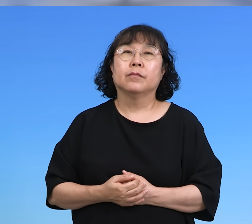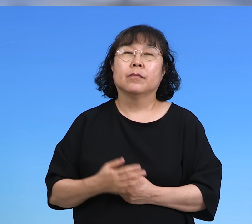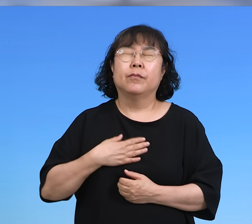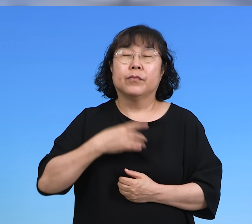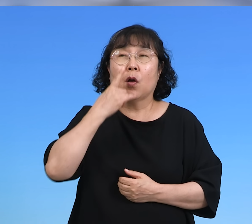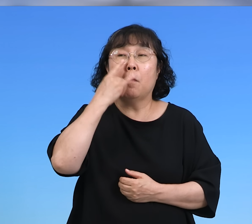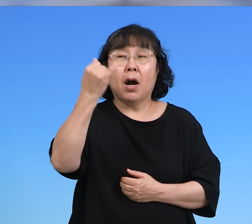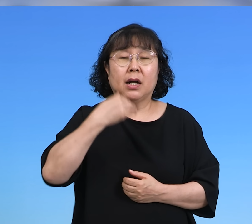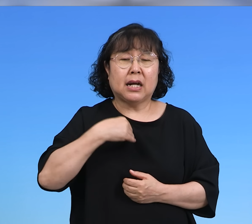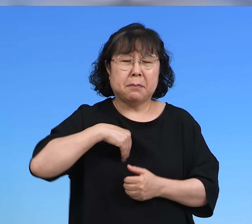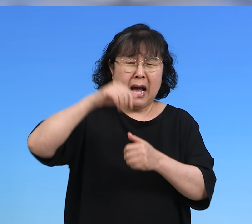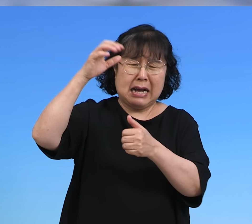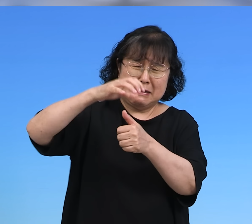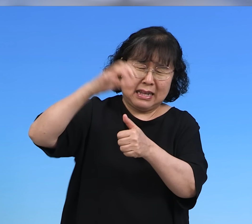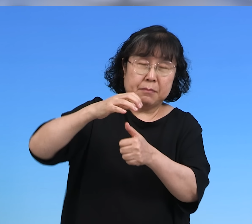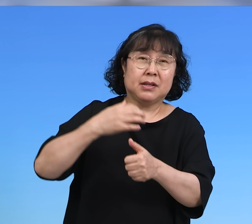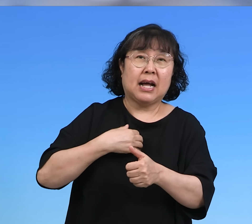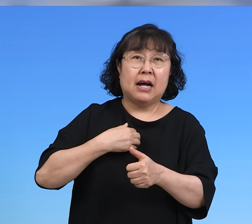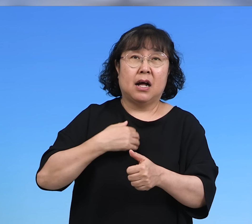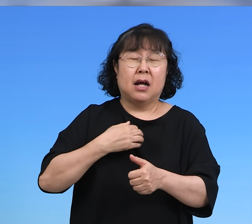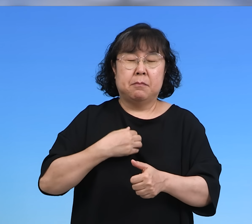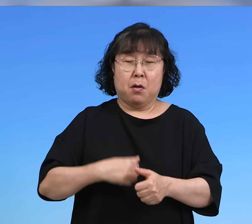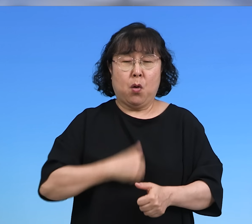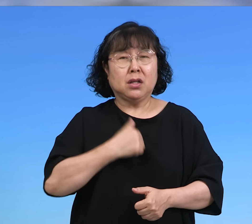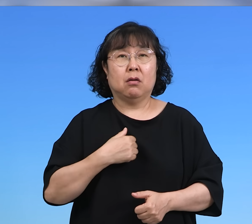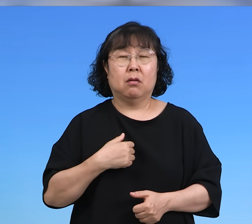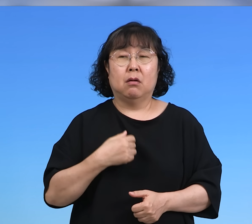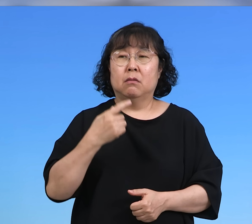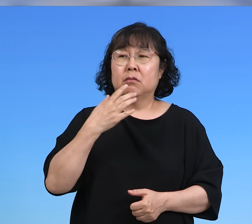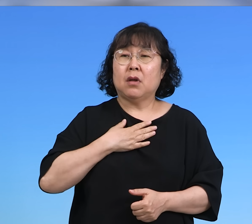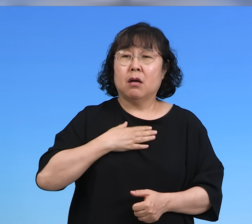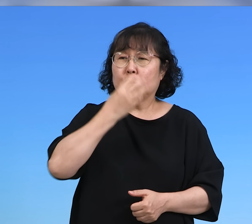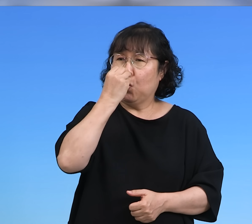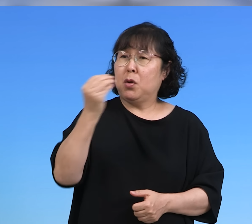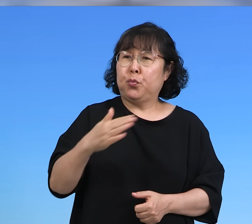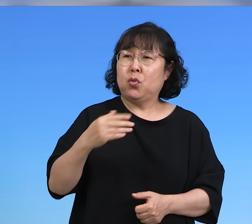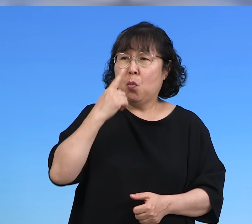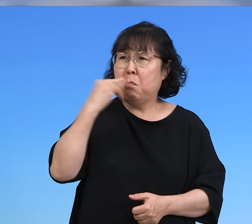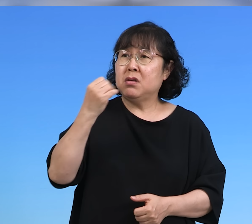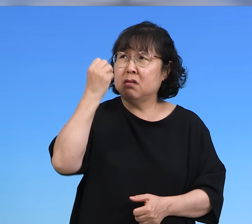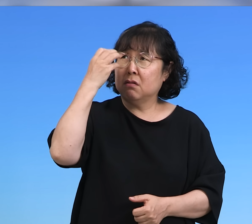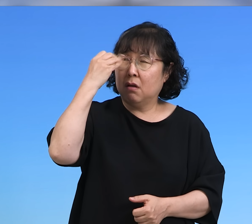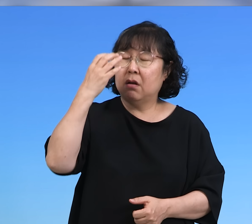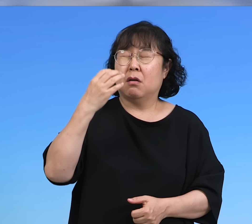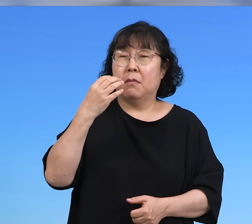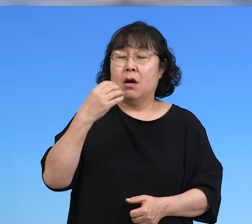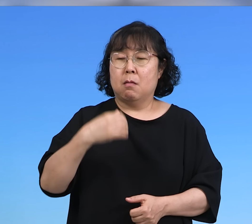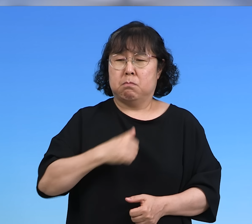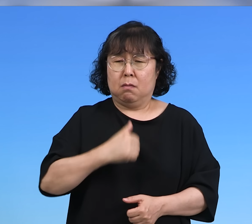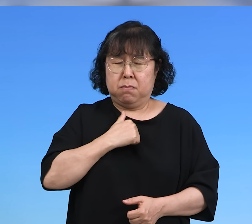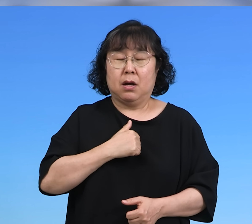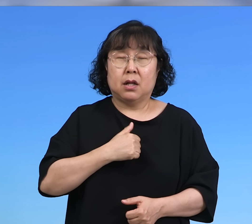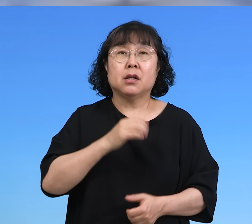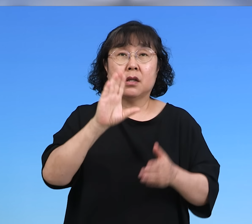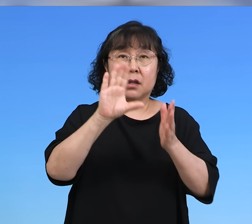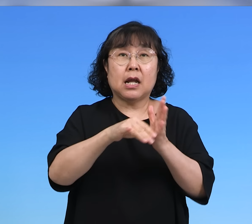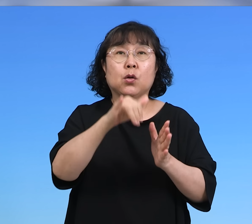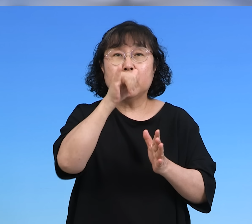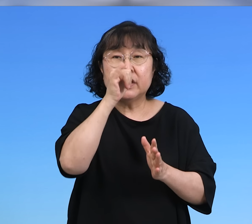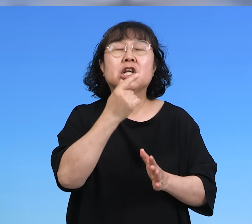하죠. 왜 알지도 못하시면서 내가 교만한지 엄마는 어떻게 아세요? 이런 식으로 대들기도